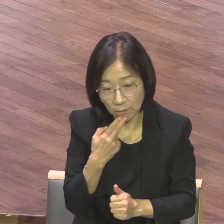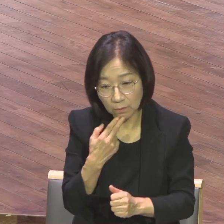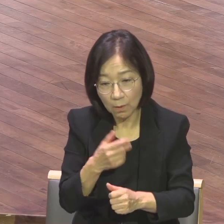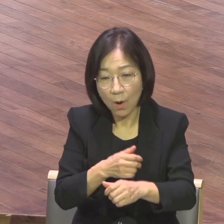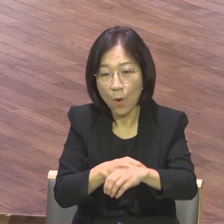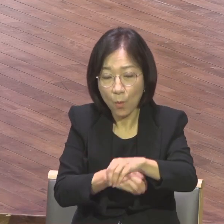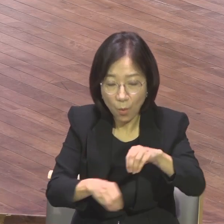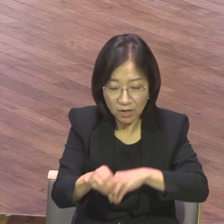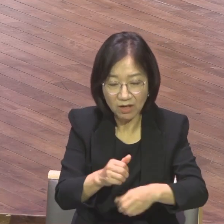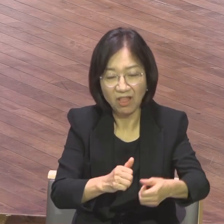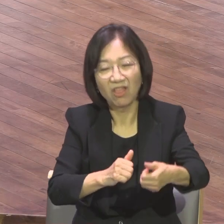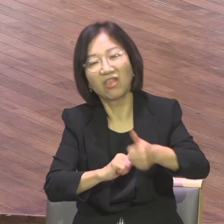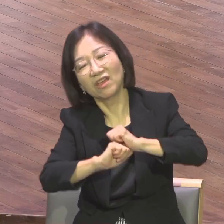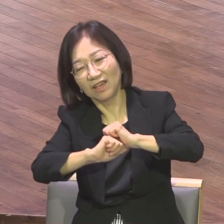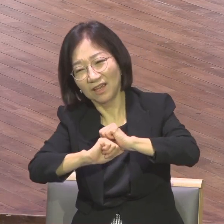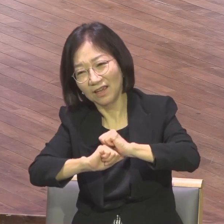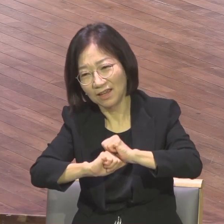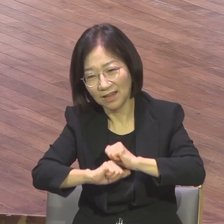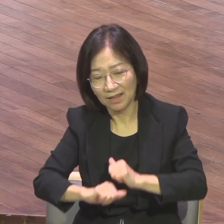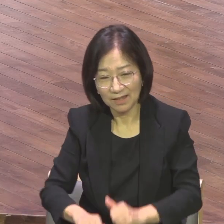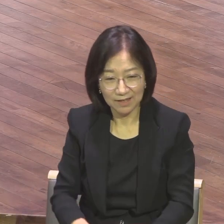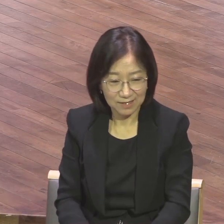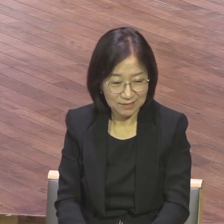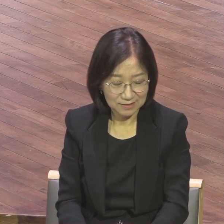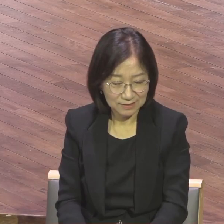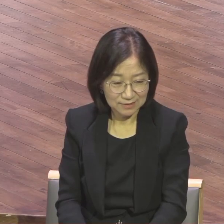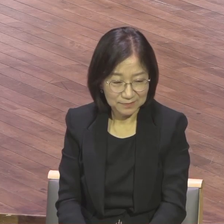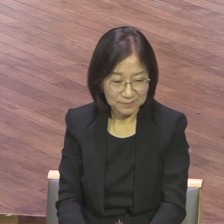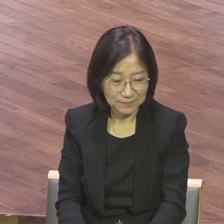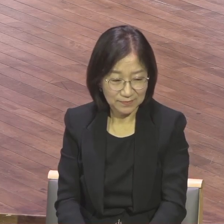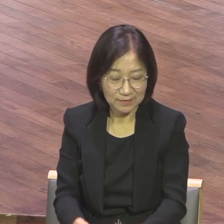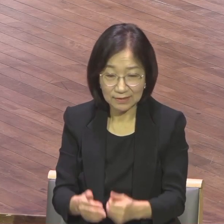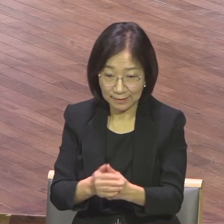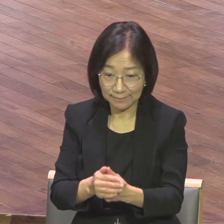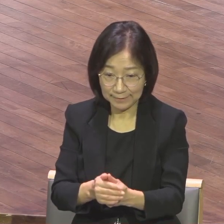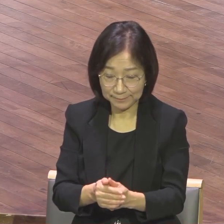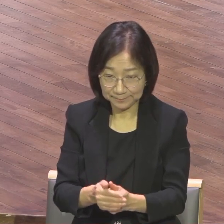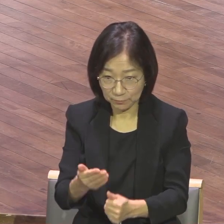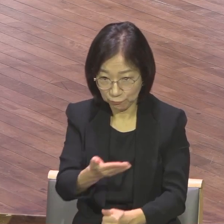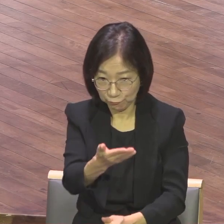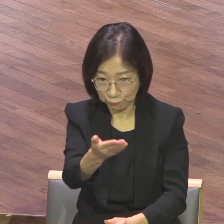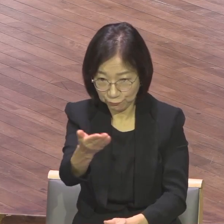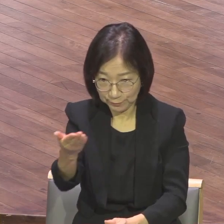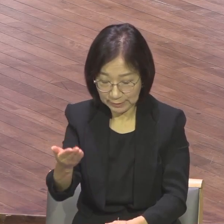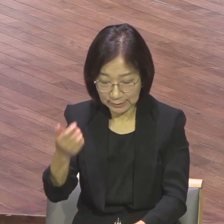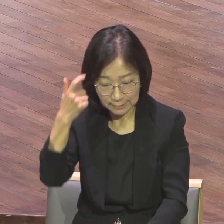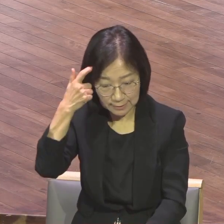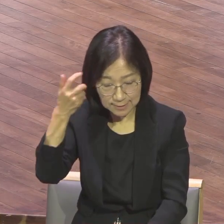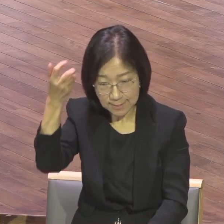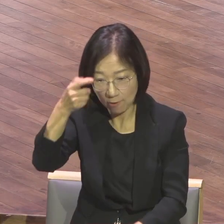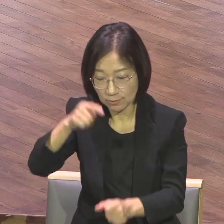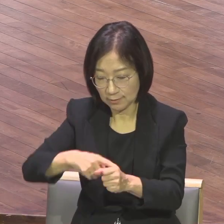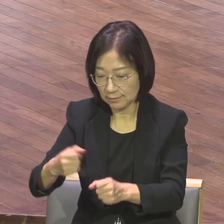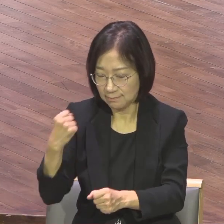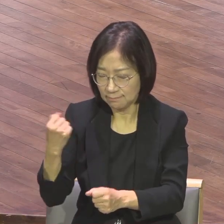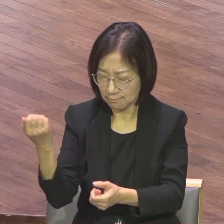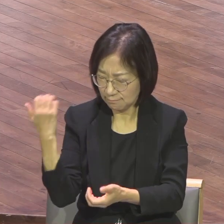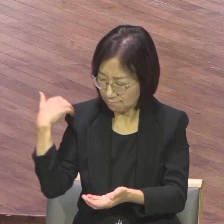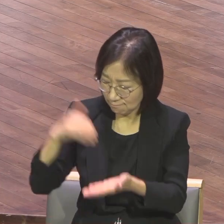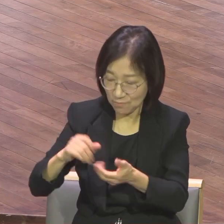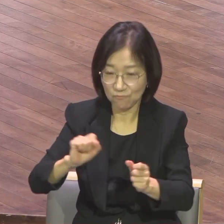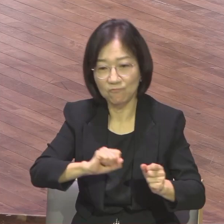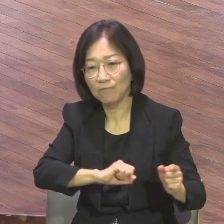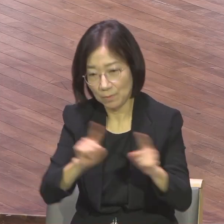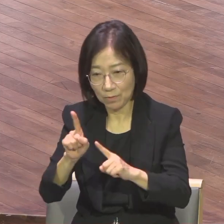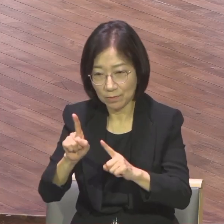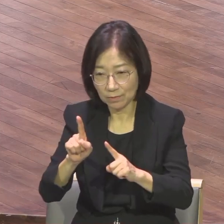이런 형국이에요 지금. 그래서 우리가 영적 정상 상태로 바꾸는 믿음에